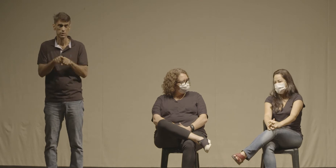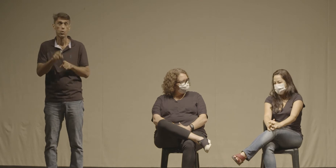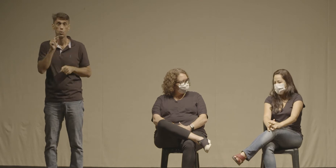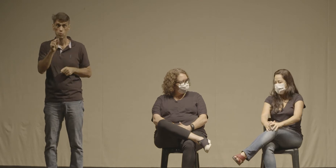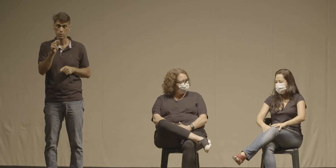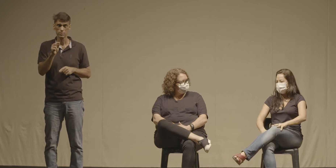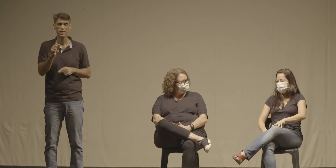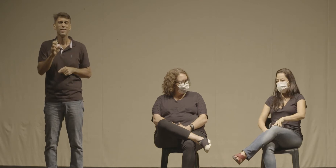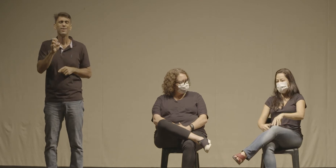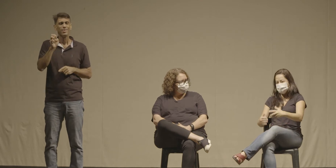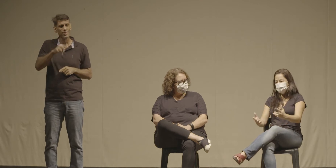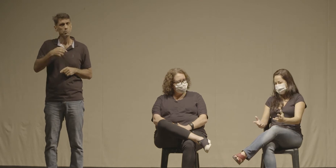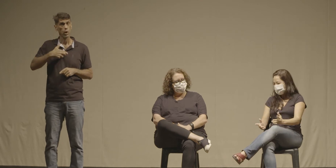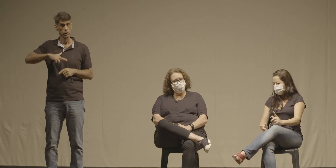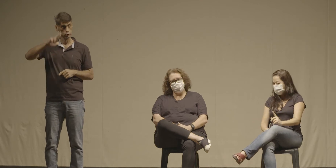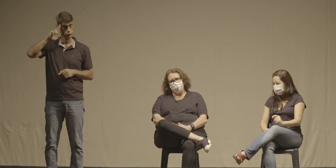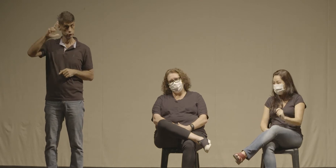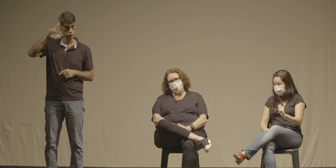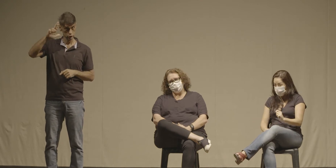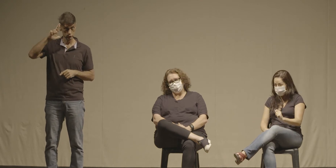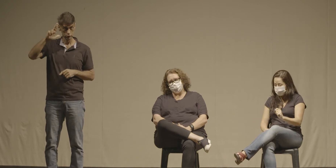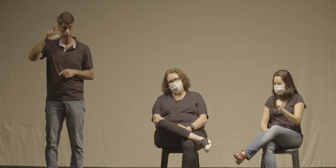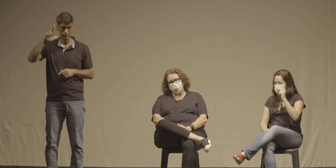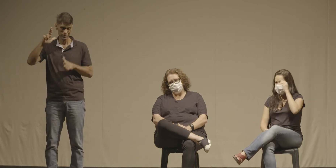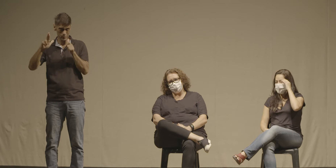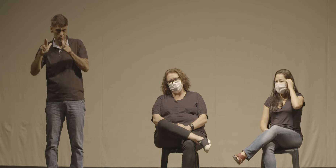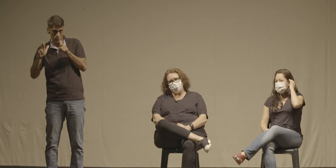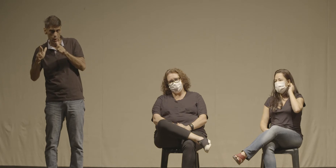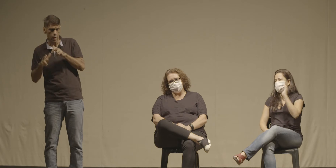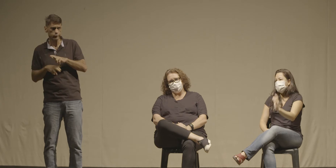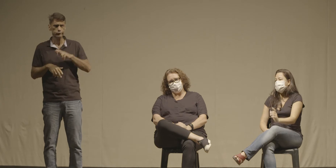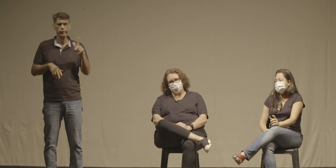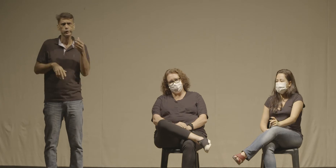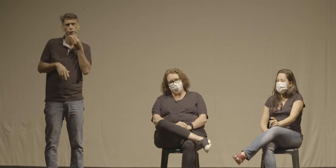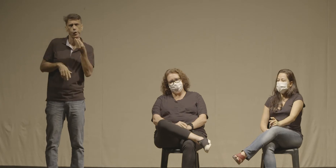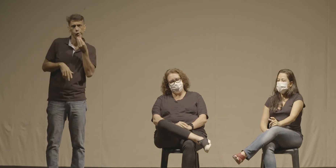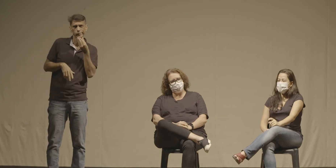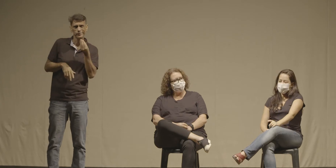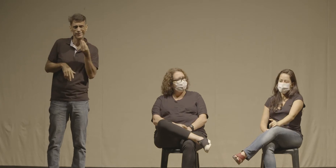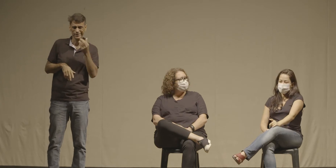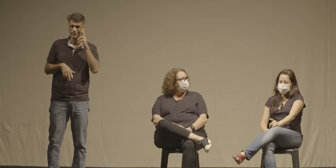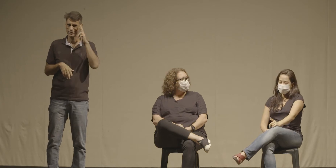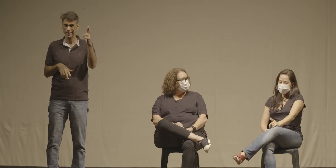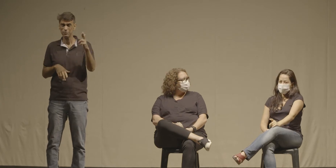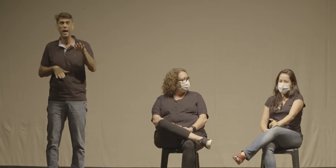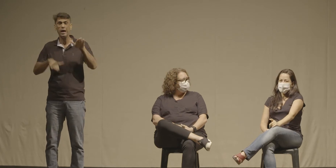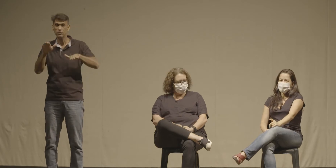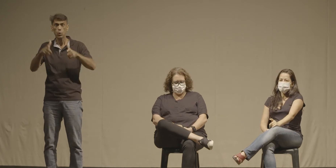comando de uma mulher, ele normalmente é diferente do comando de um homem. Então, a gente tem percebido